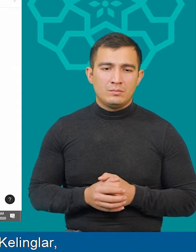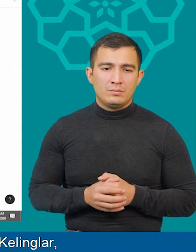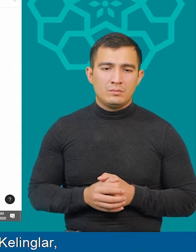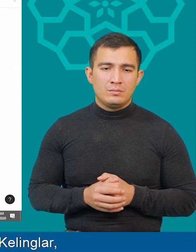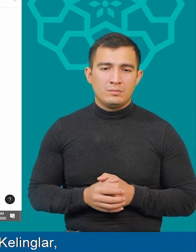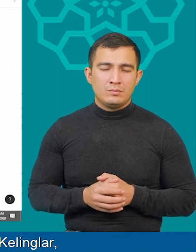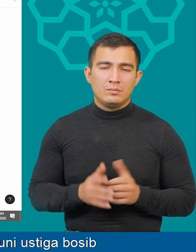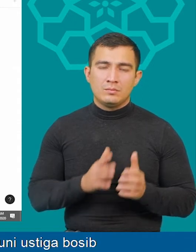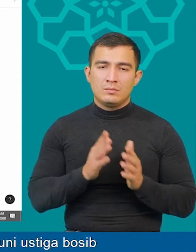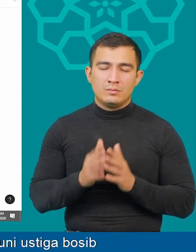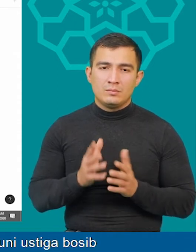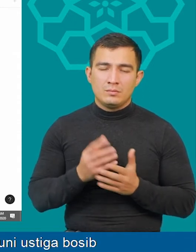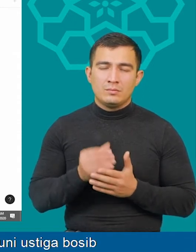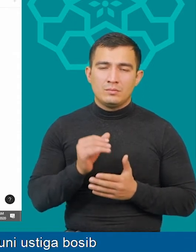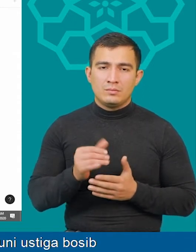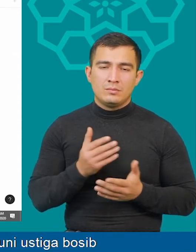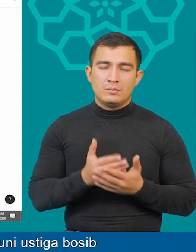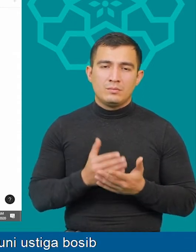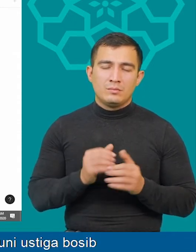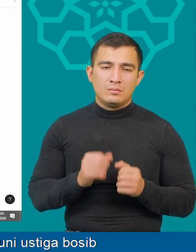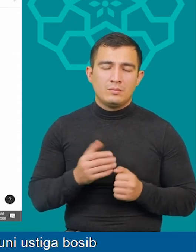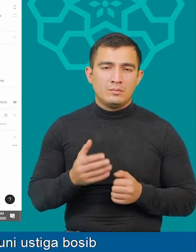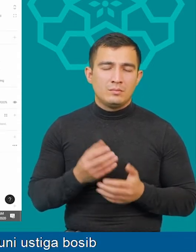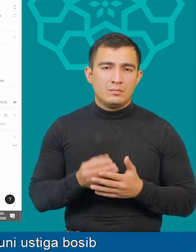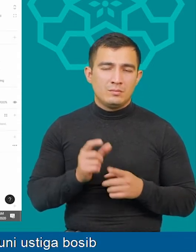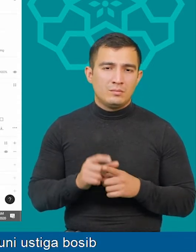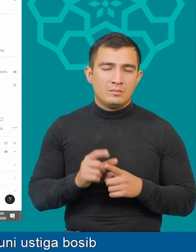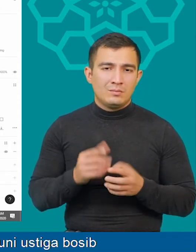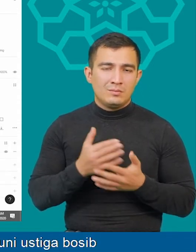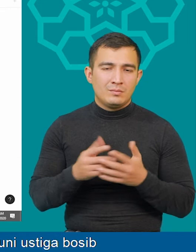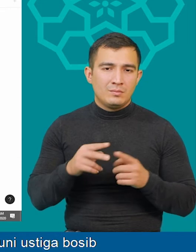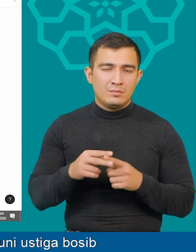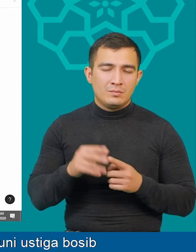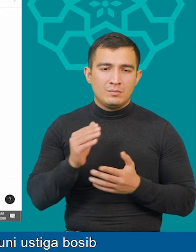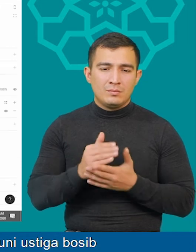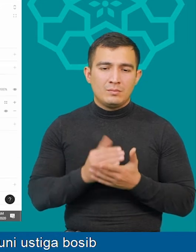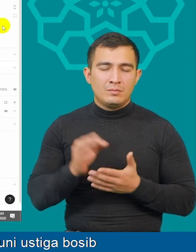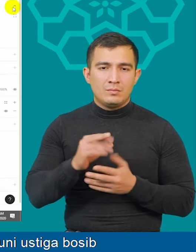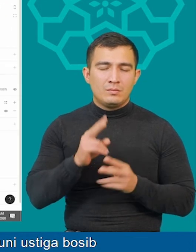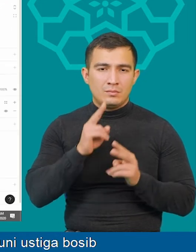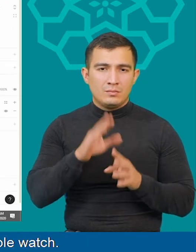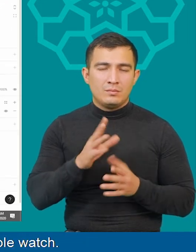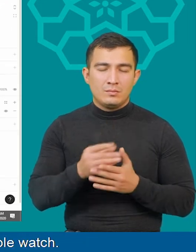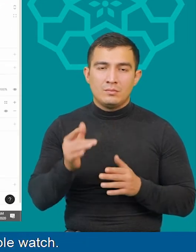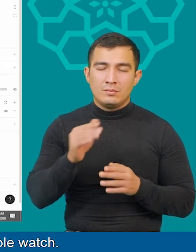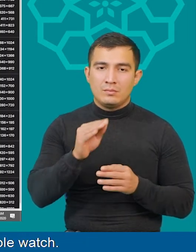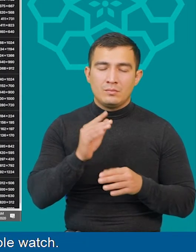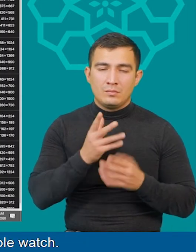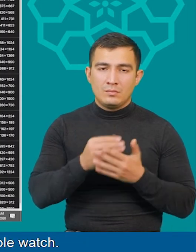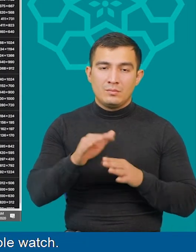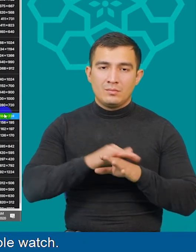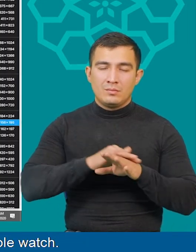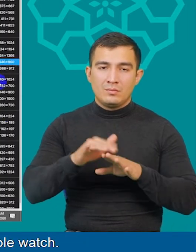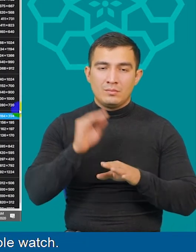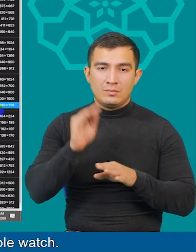Xo'p, kelinglar endi sizlarga bu narsani yana bir funksionallari haqida gaplashib o'taylik. Buni ustiga bosib, biz bu yerdan